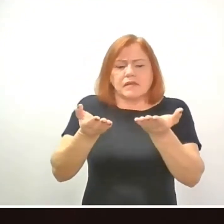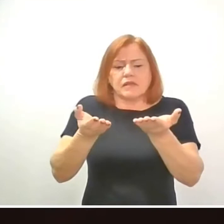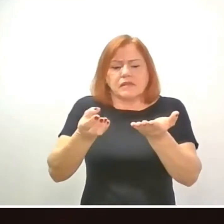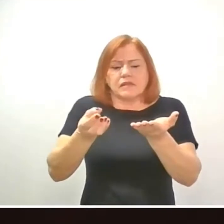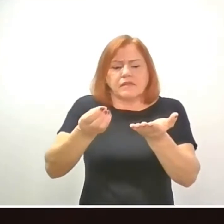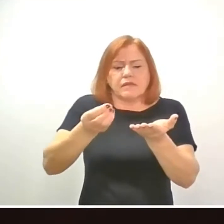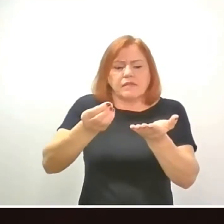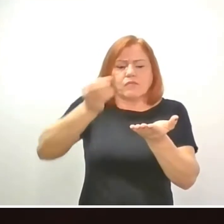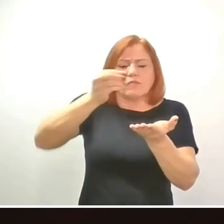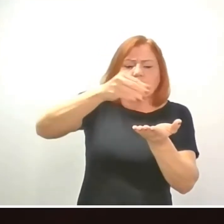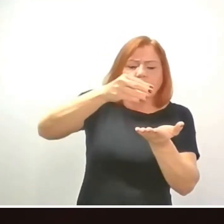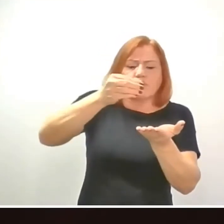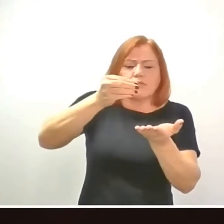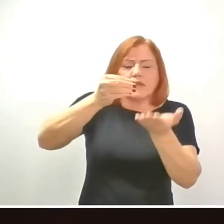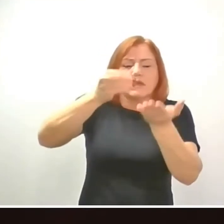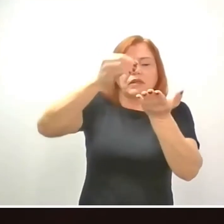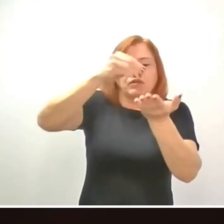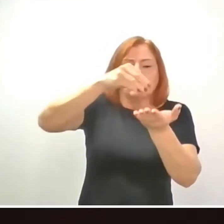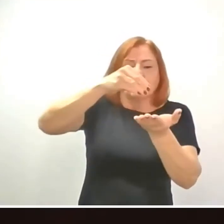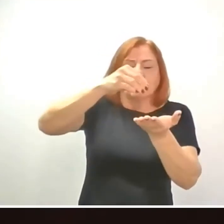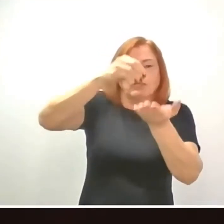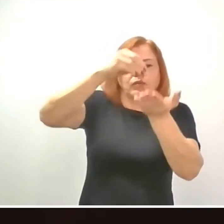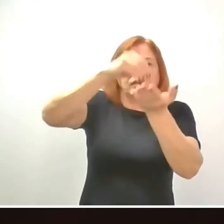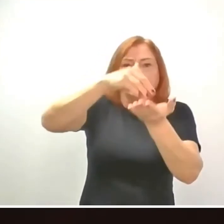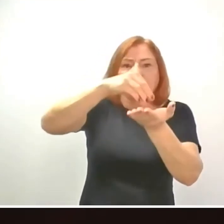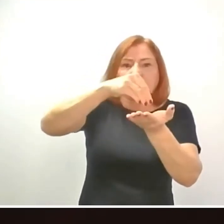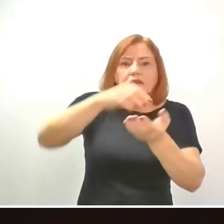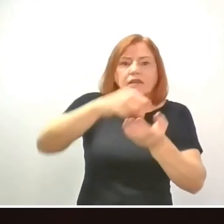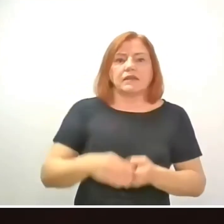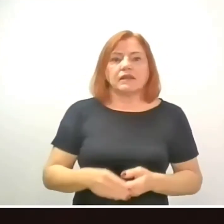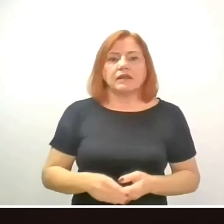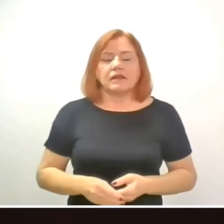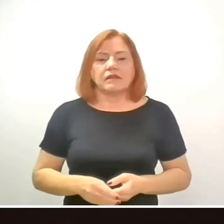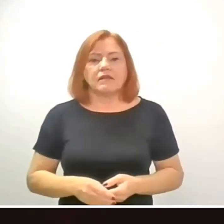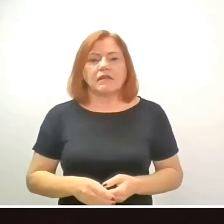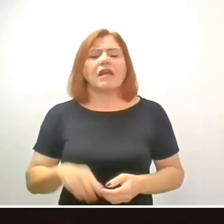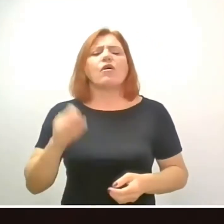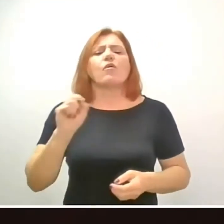Gênesis 18, 6. Dá uma olhada. Gênesis 18, 6.